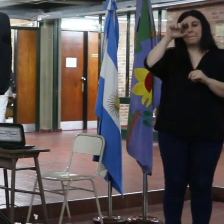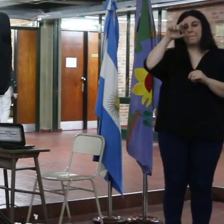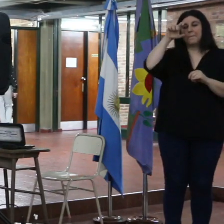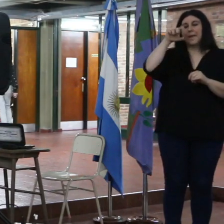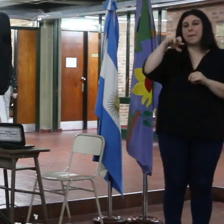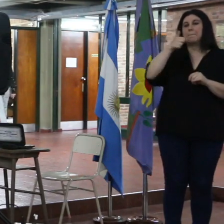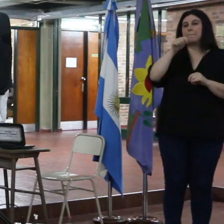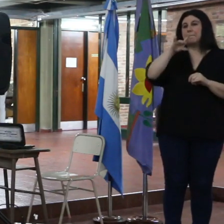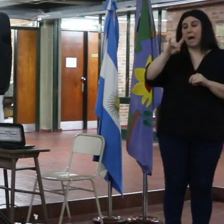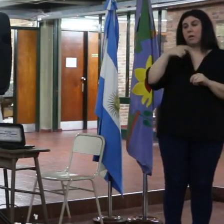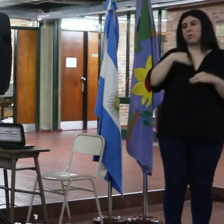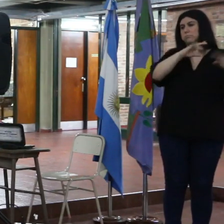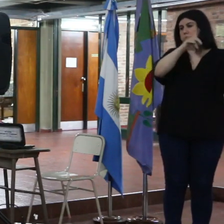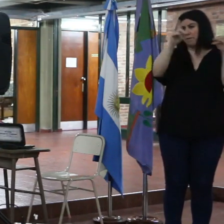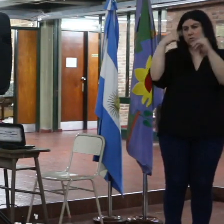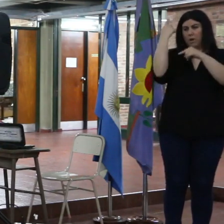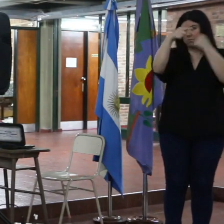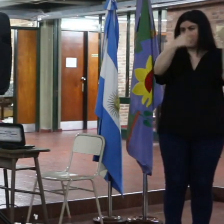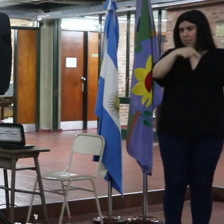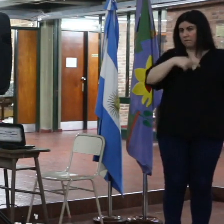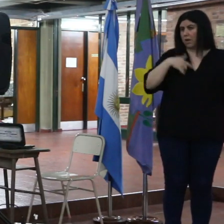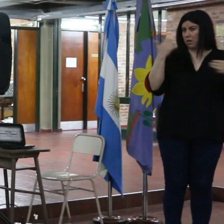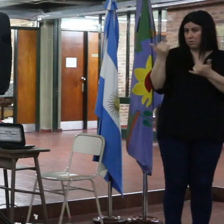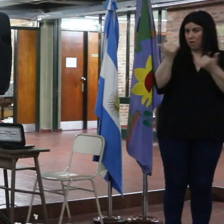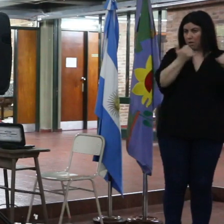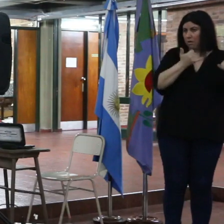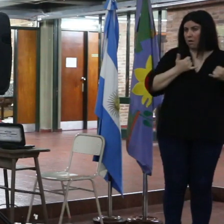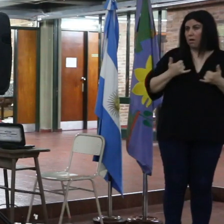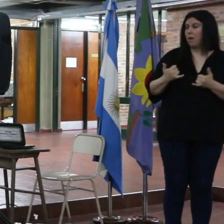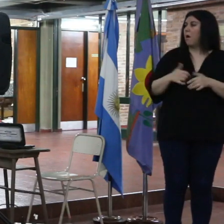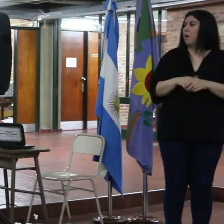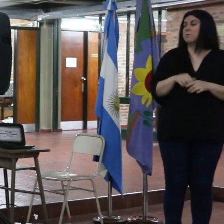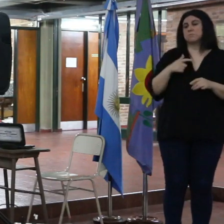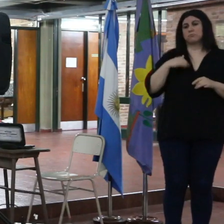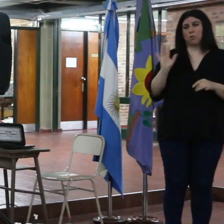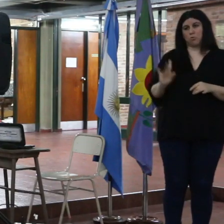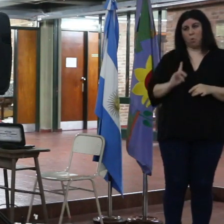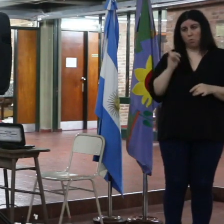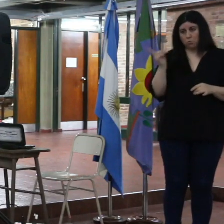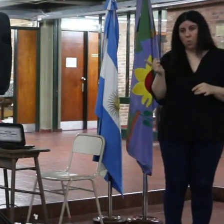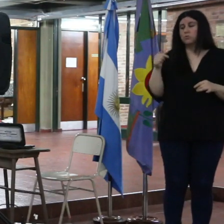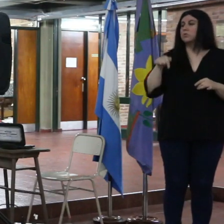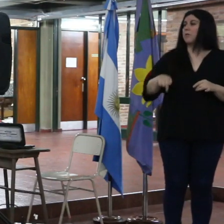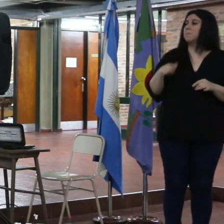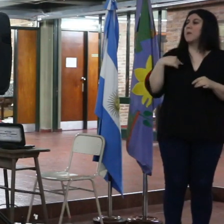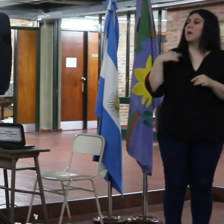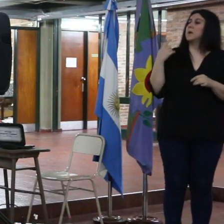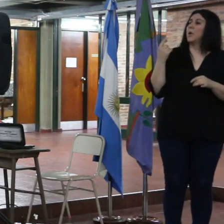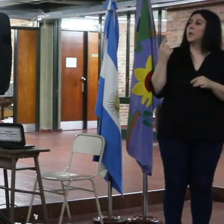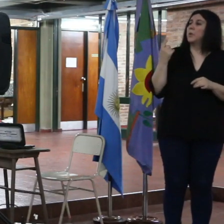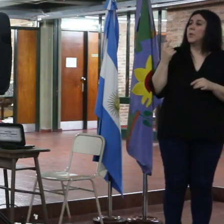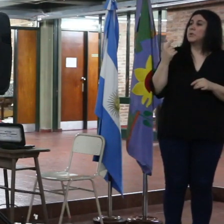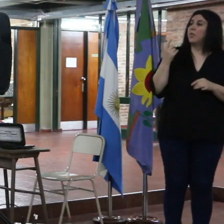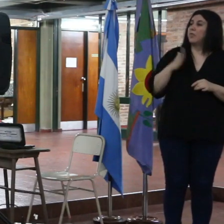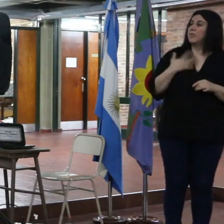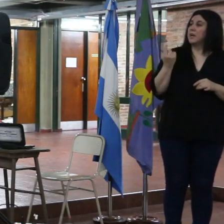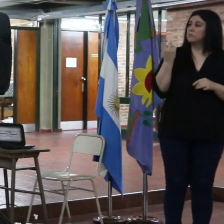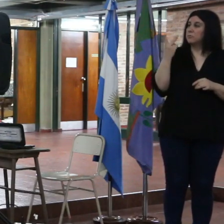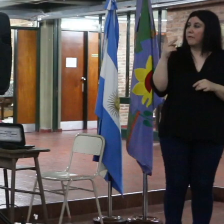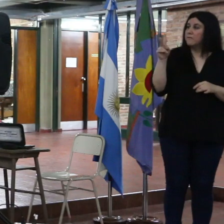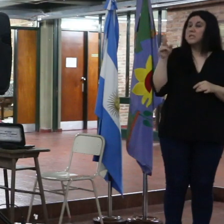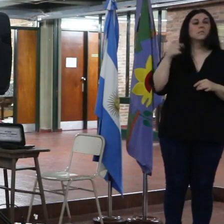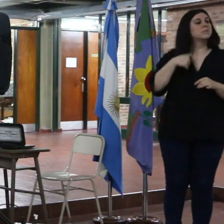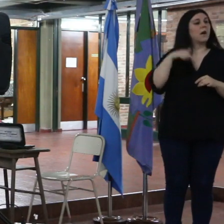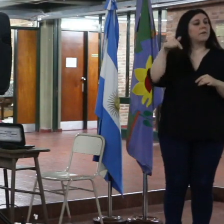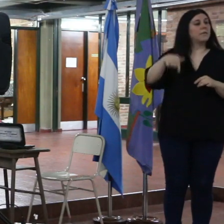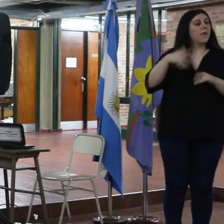presentes muchos profesores más, nos hacen honra con su visita a la vicedirectora de